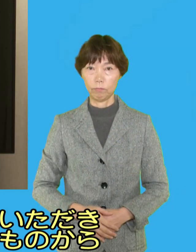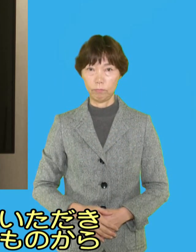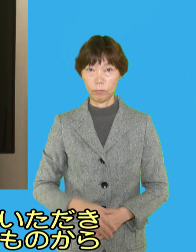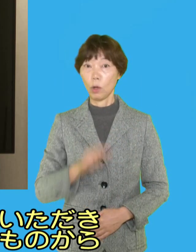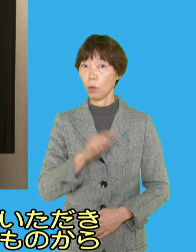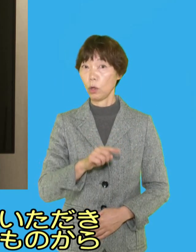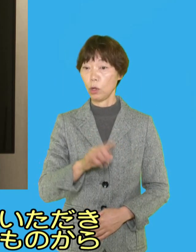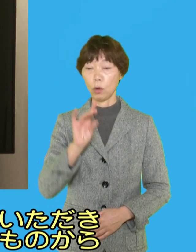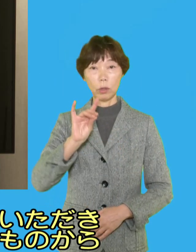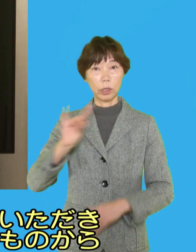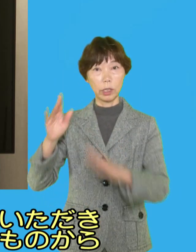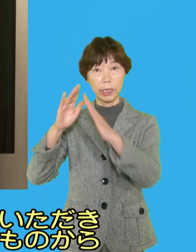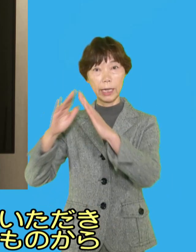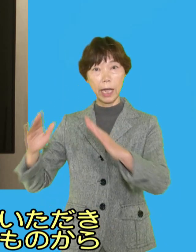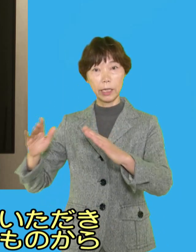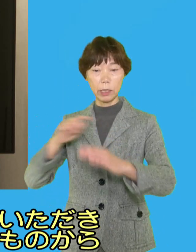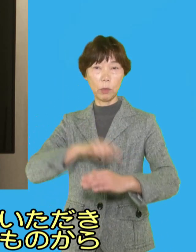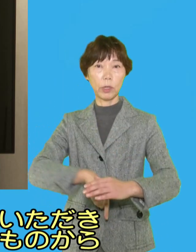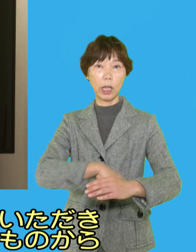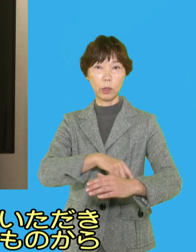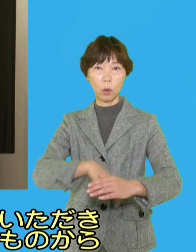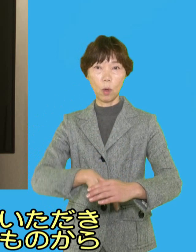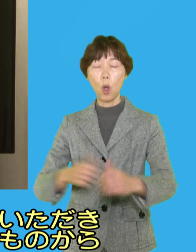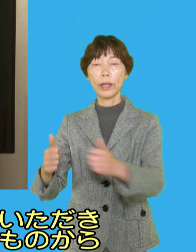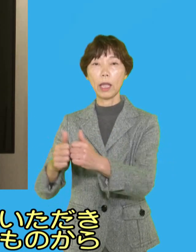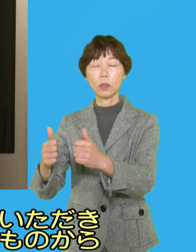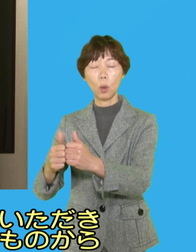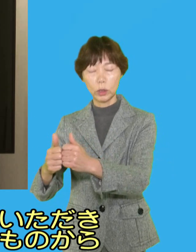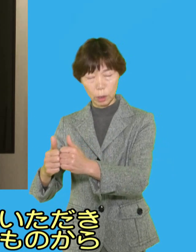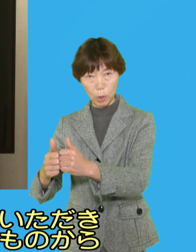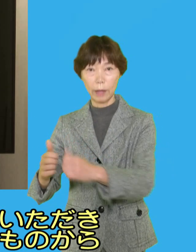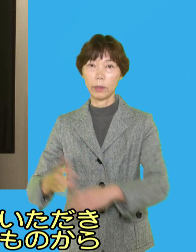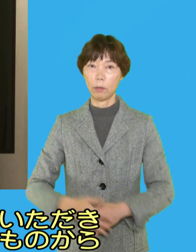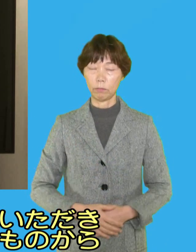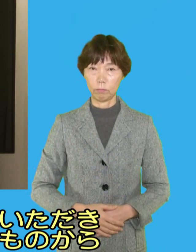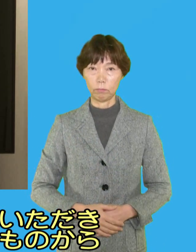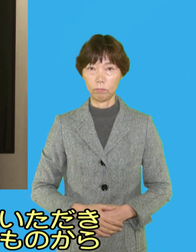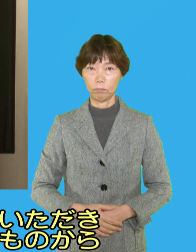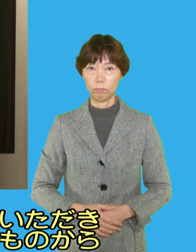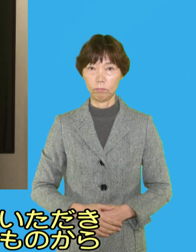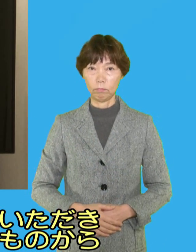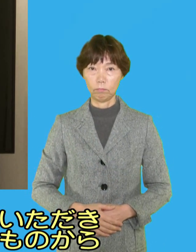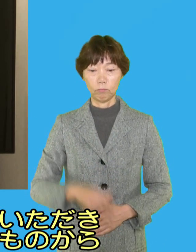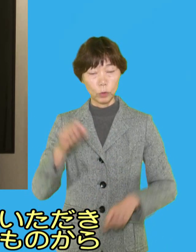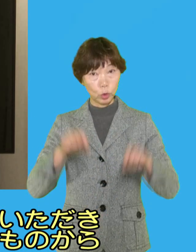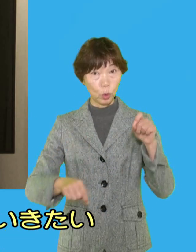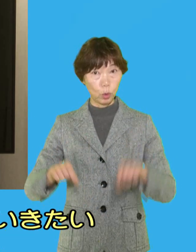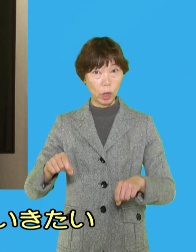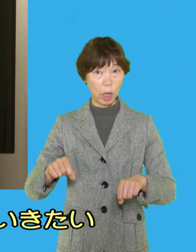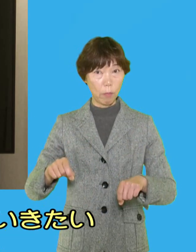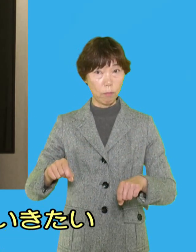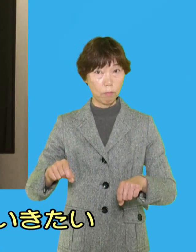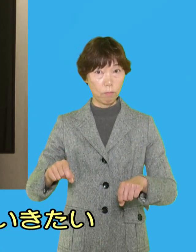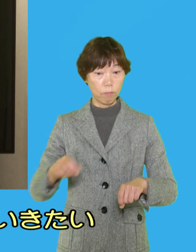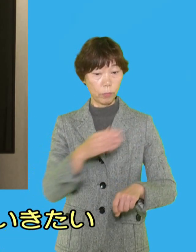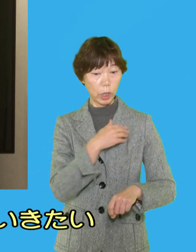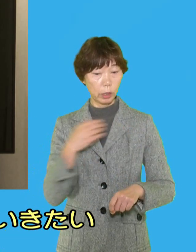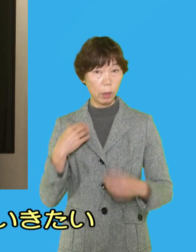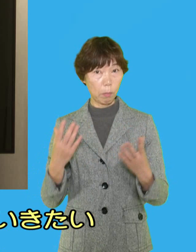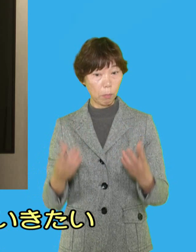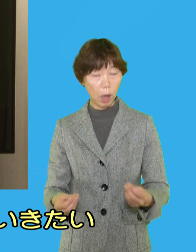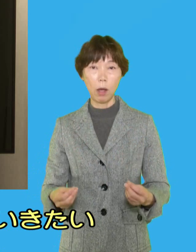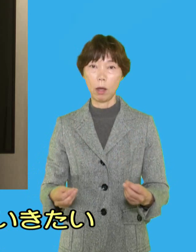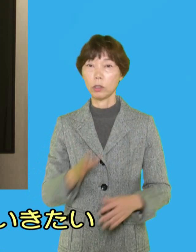でも内容検討をしていただいてですね、可能なものから調整ができたものからですね、実際に計画